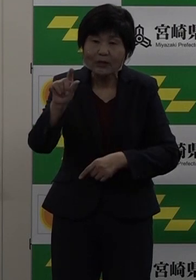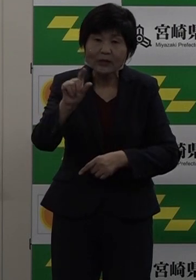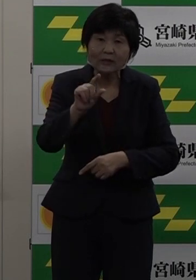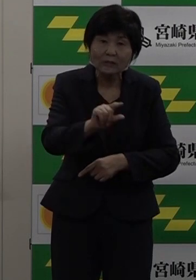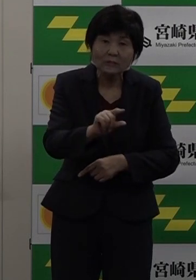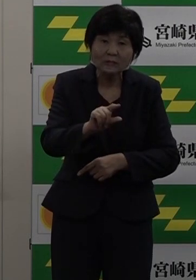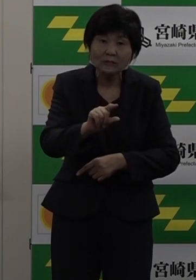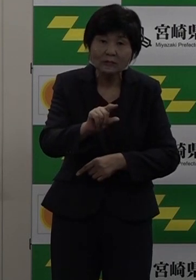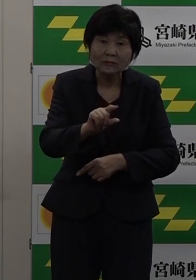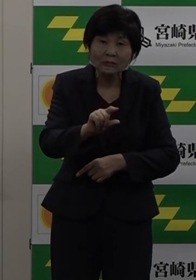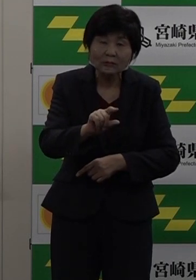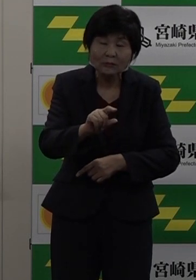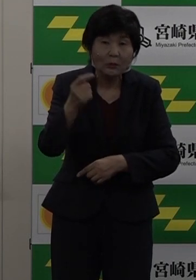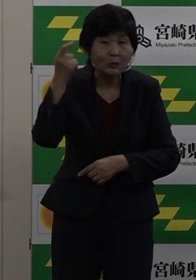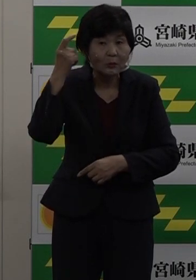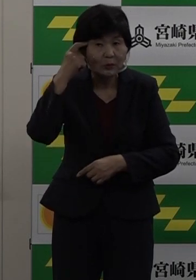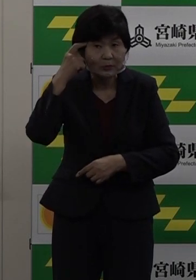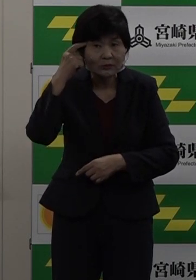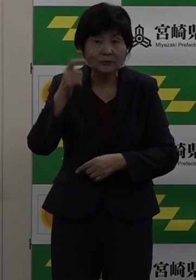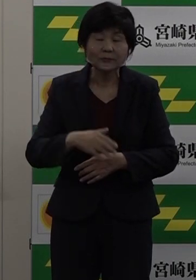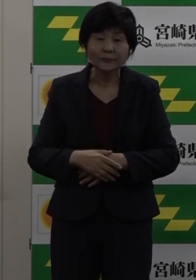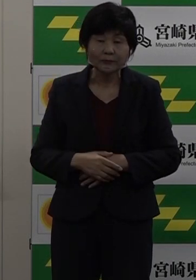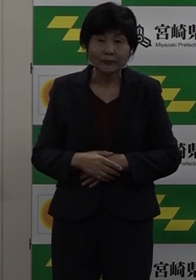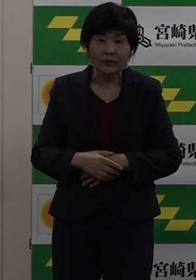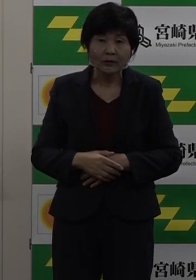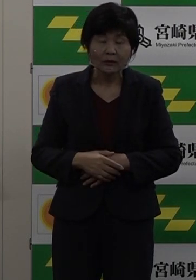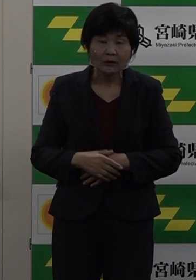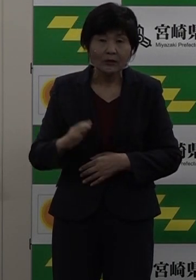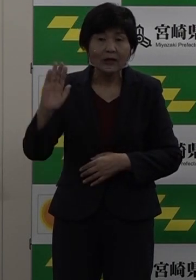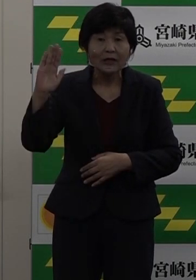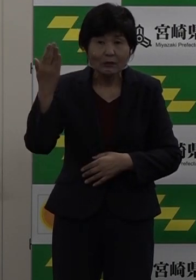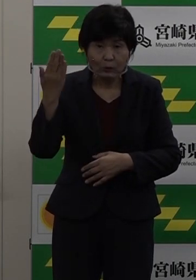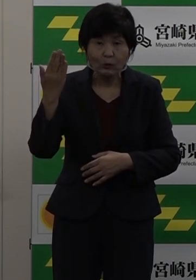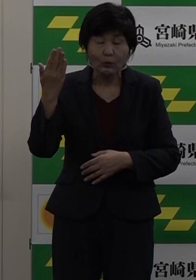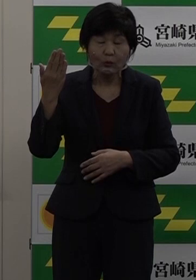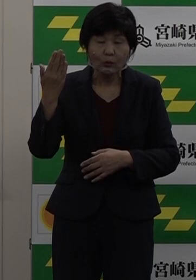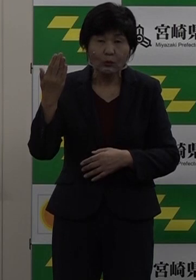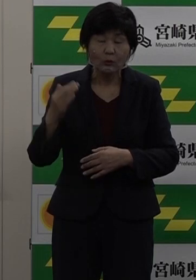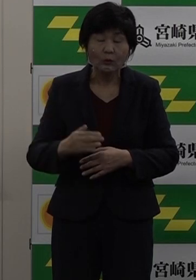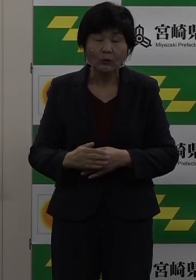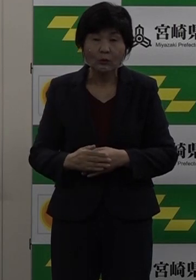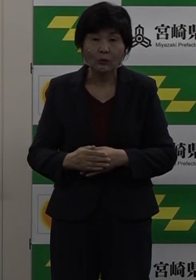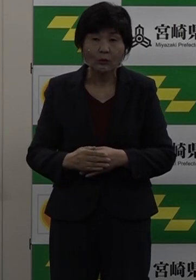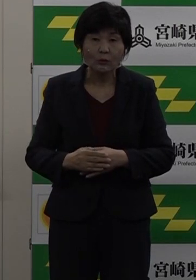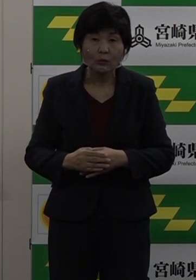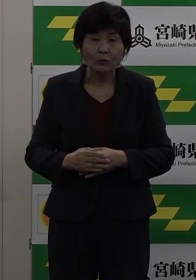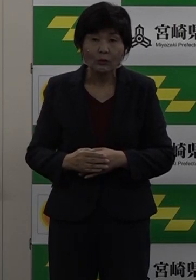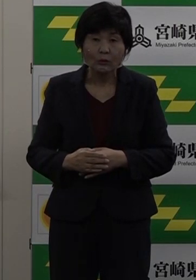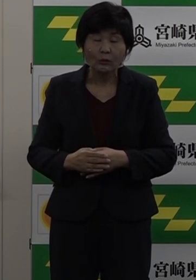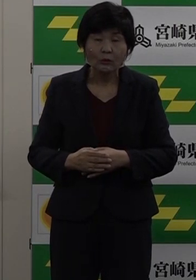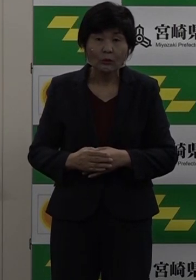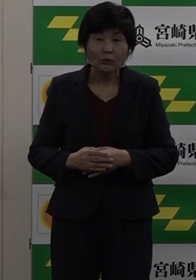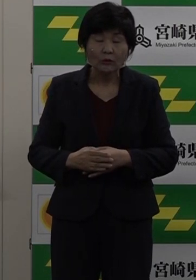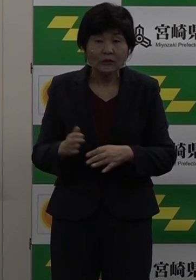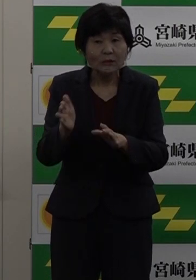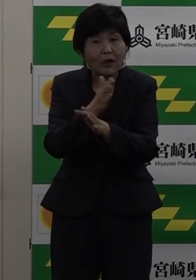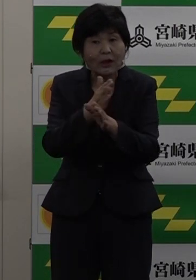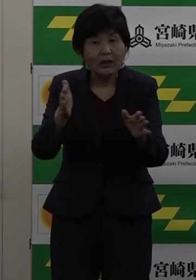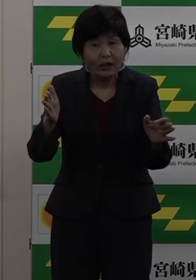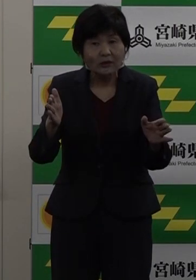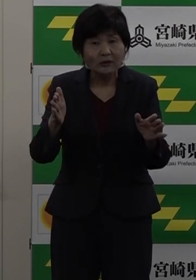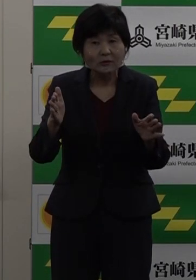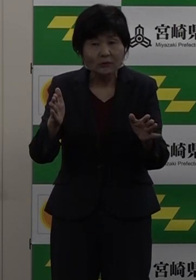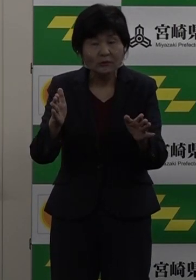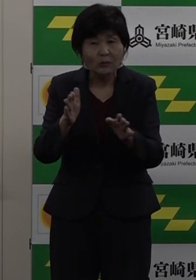かという感触を持っております。ただし、このしばらくここ数